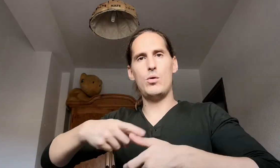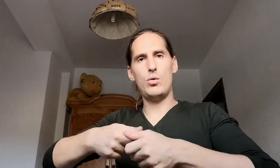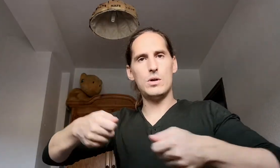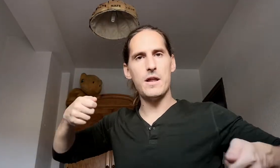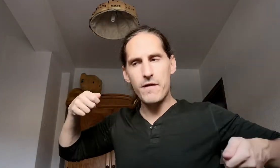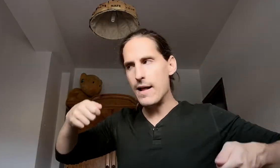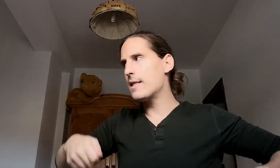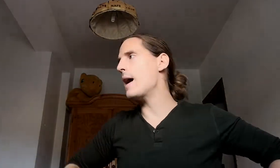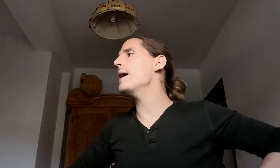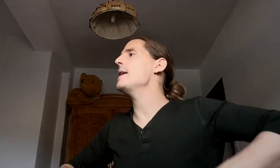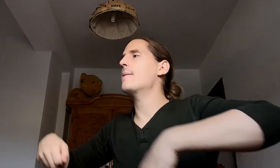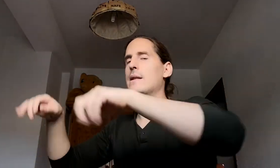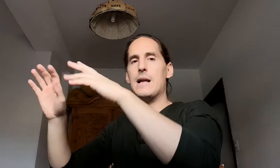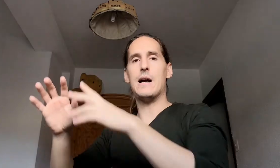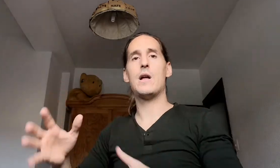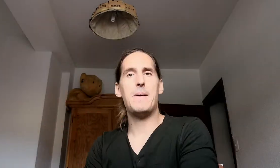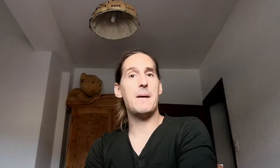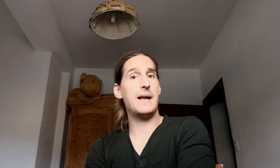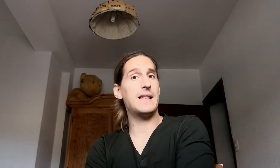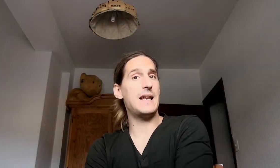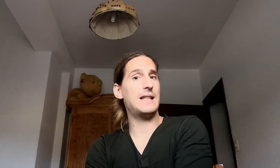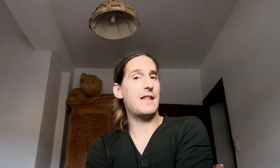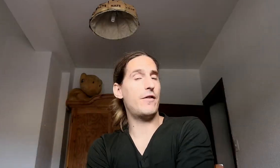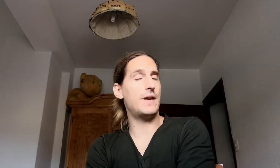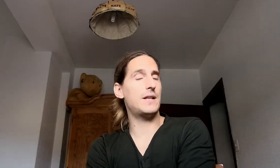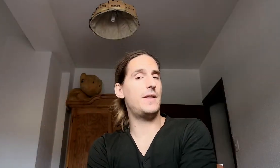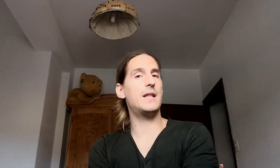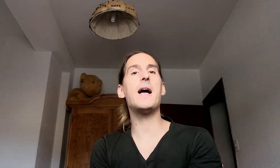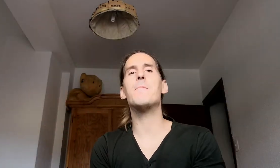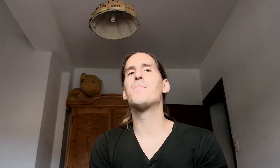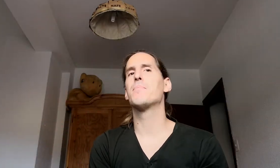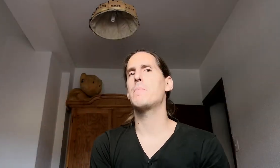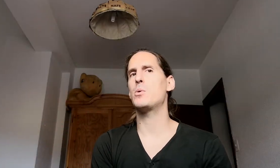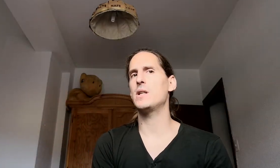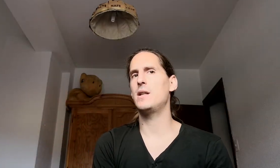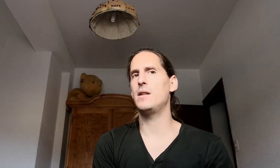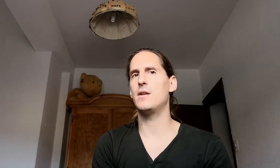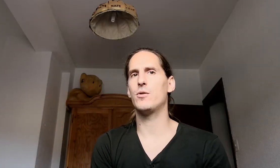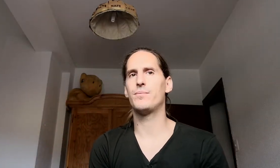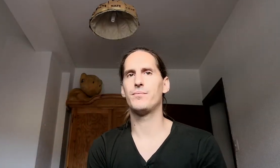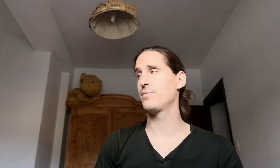un nudo si hace falta y llévatela. Vale, ¿ves qué tal estas dos frasecitas? Vamos entendiendo.